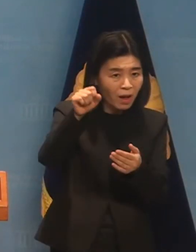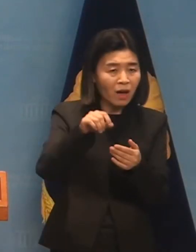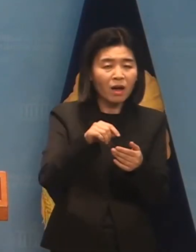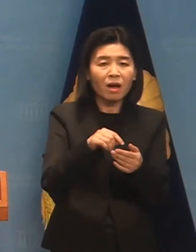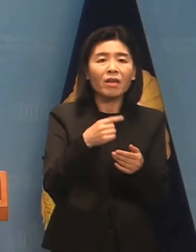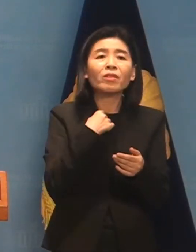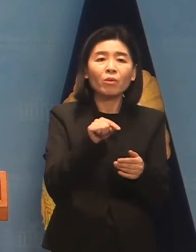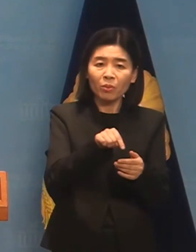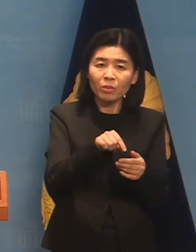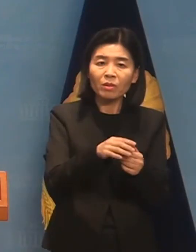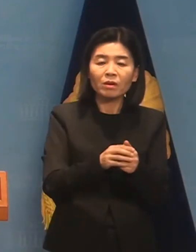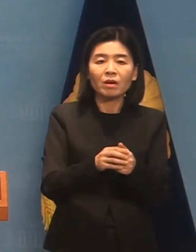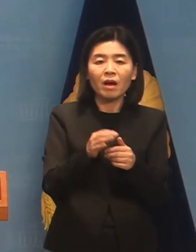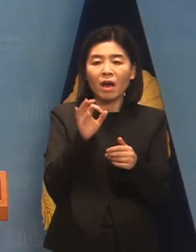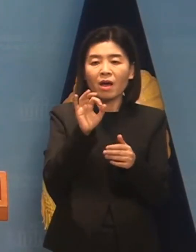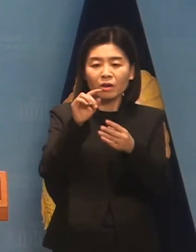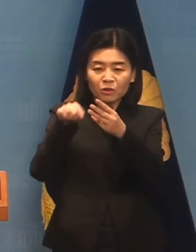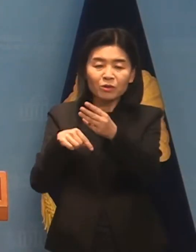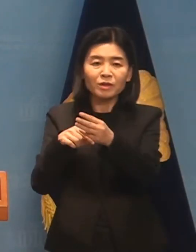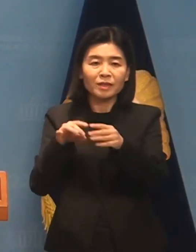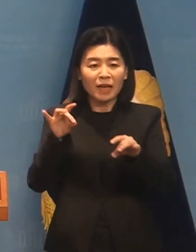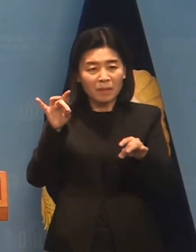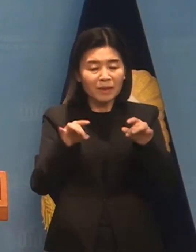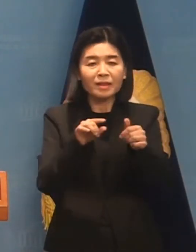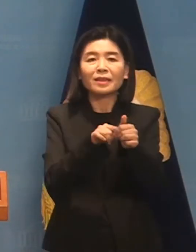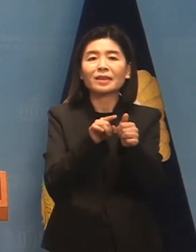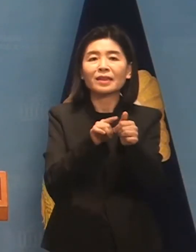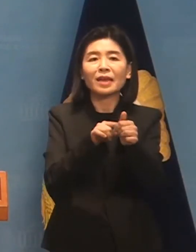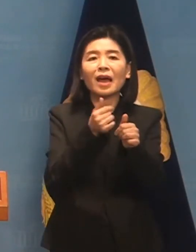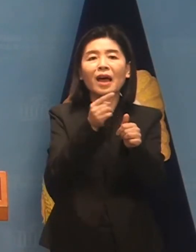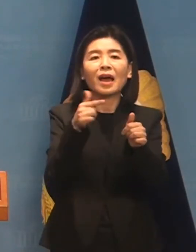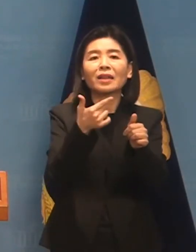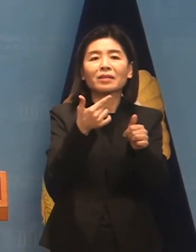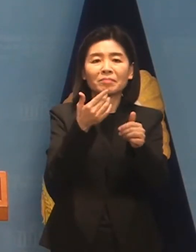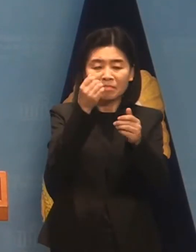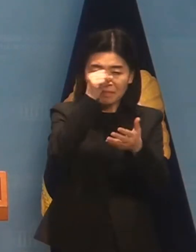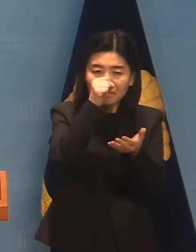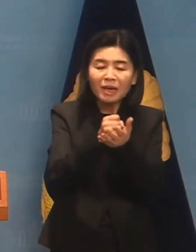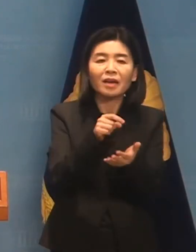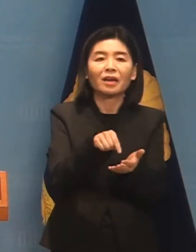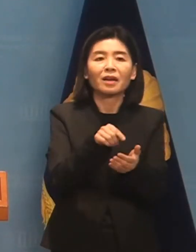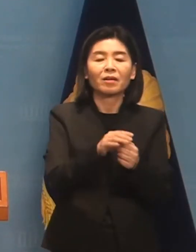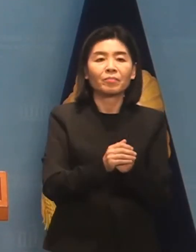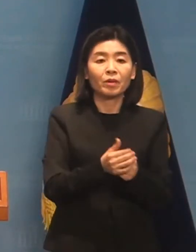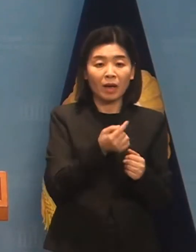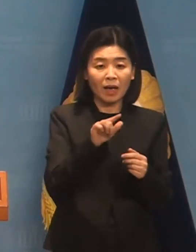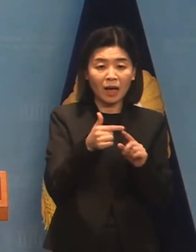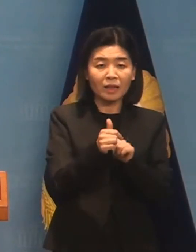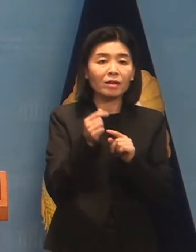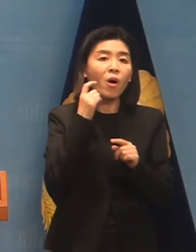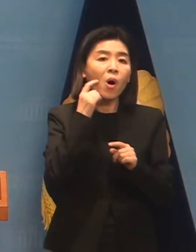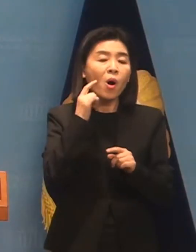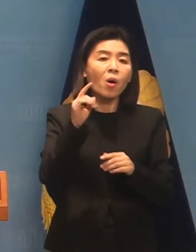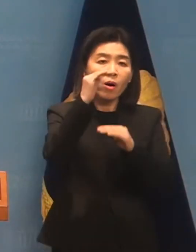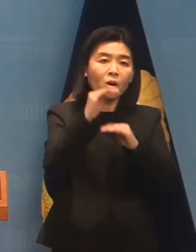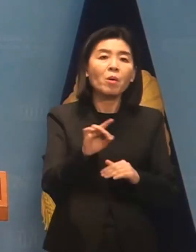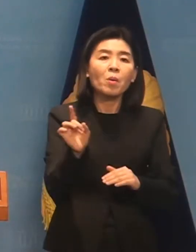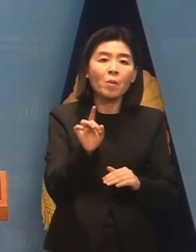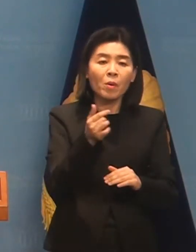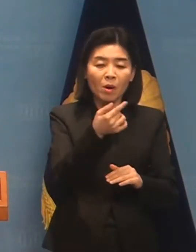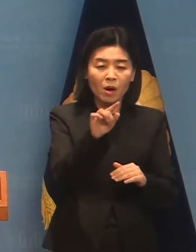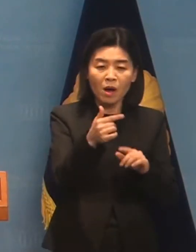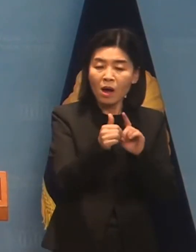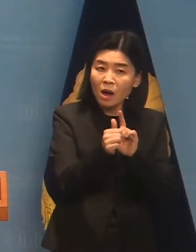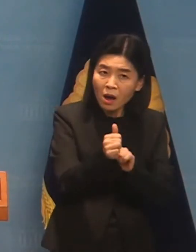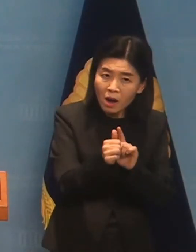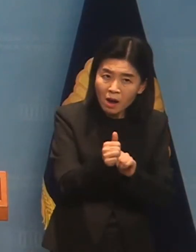보이고 있습니다. 윤석열 아바타라는 말이 알맞는 것 같습니다. 대선조 한덕수 거짓말 시리즈 두 번째로 바로 말씀드리겠습니다. 한덕수